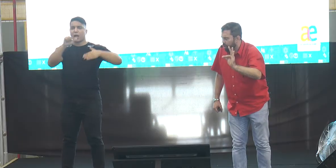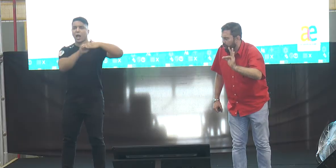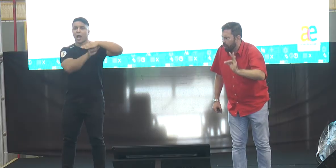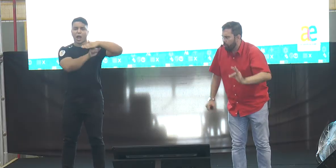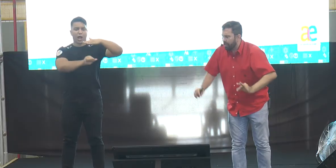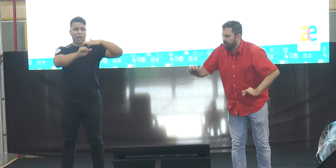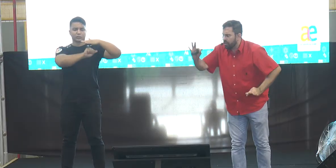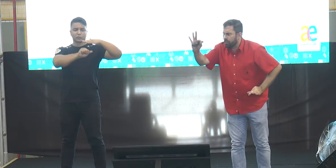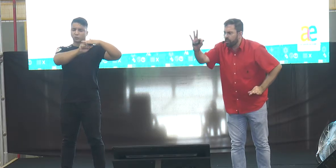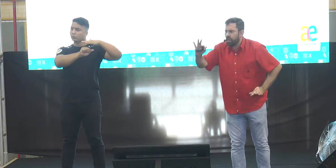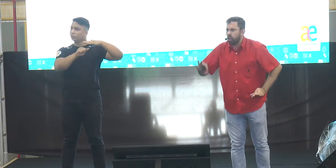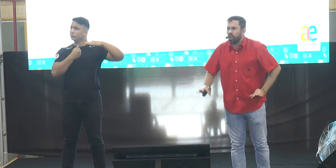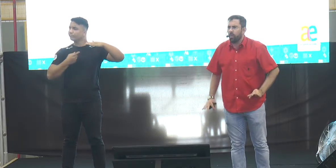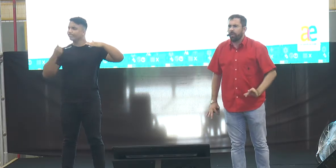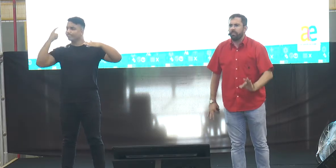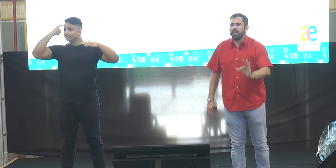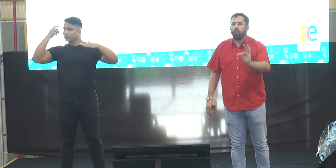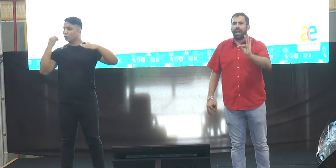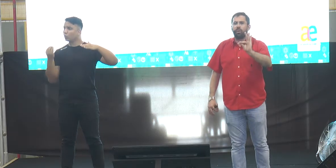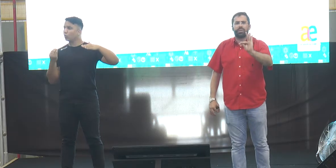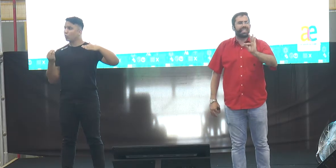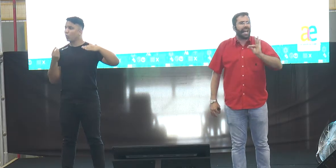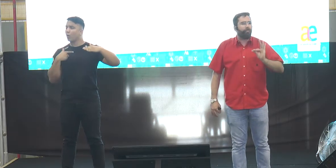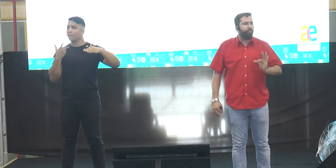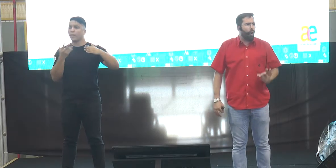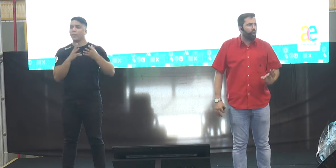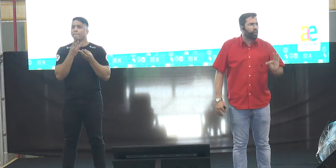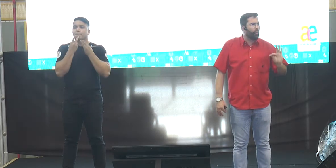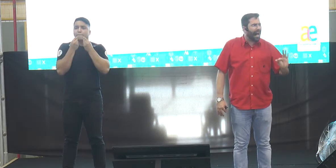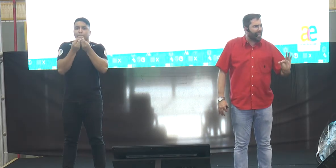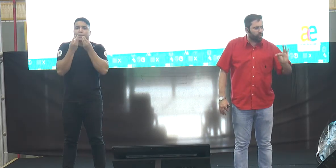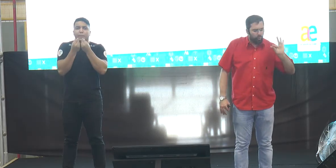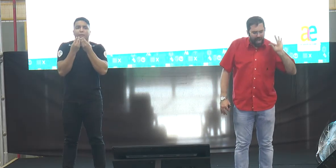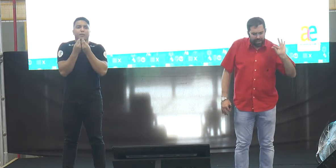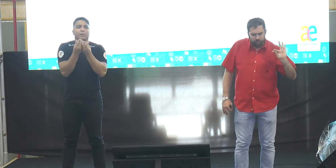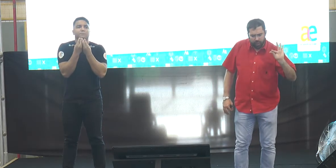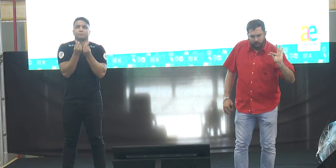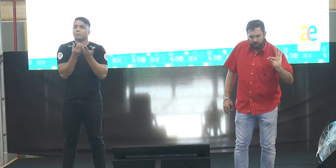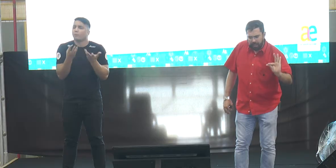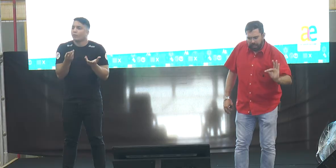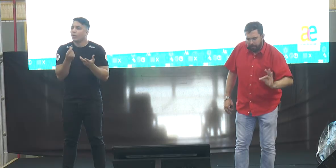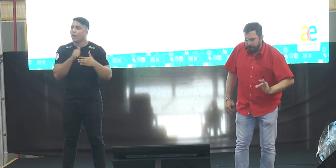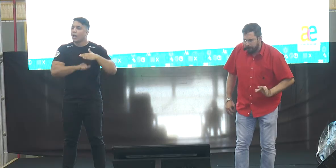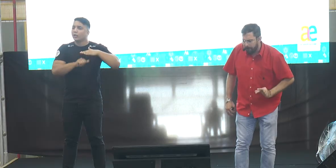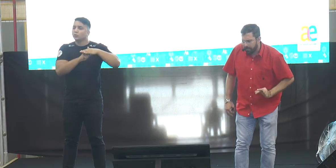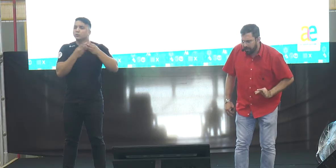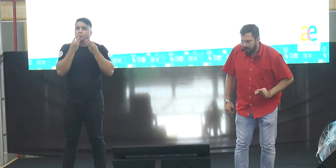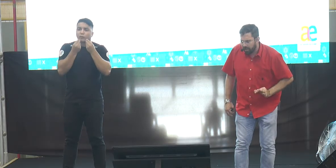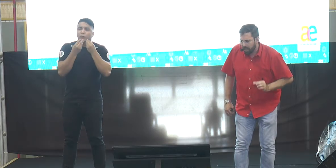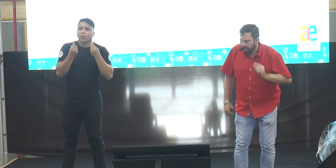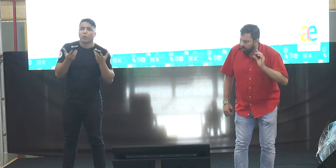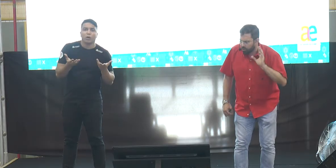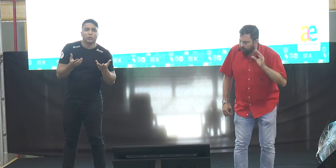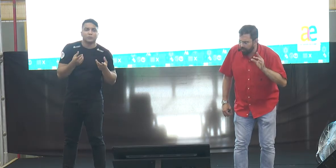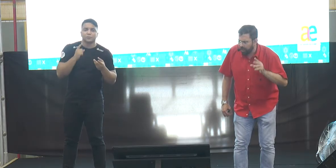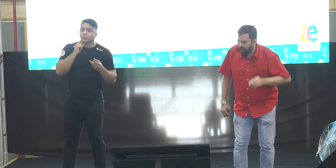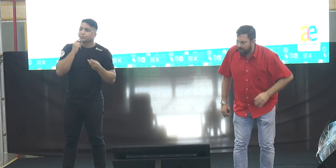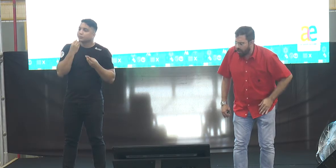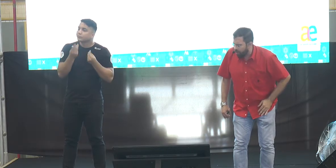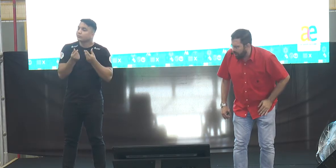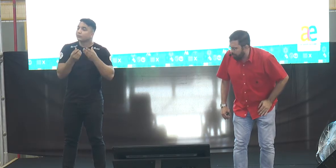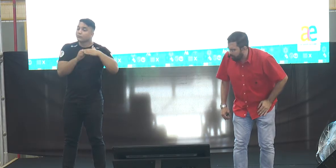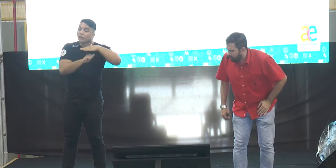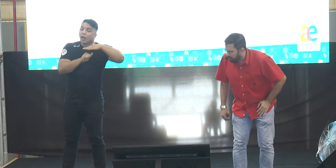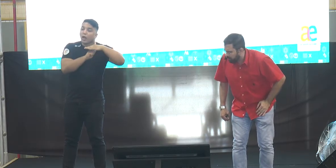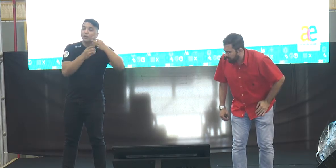ácido, eu preciso que vocês digam para mim qual é o sabor de um ácido. Um ácido, ele é o quê? Eu não estou ouvindo não, o